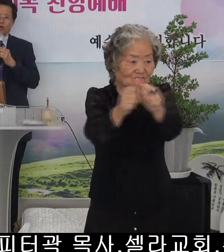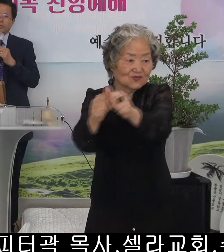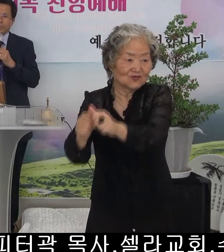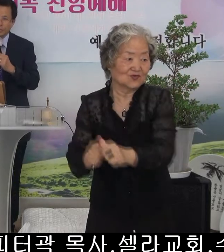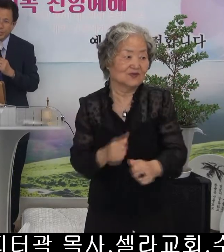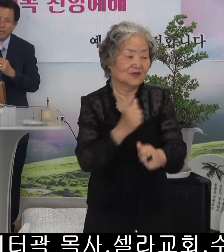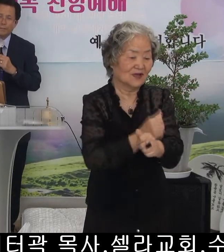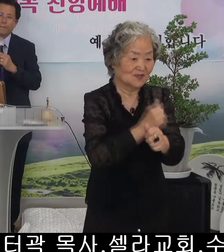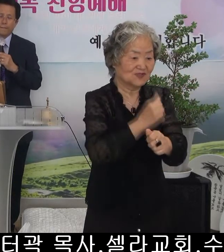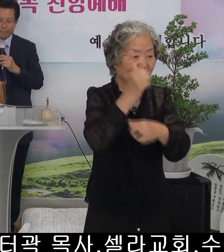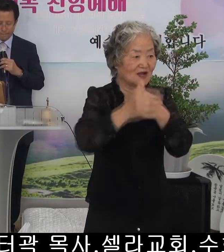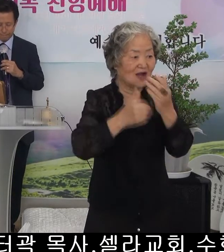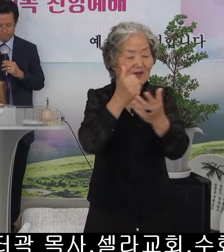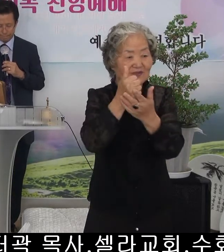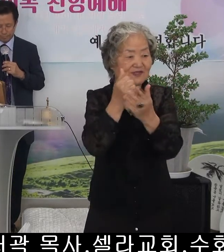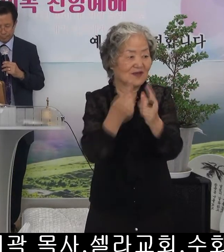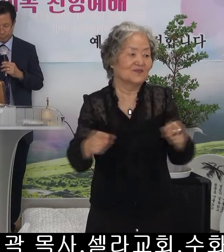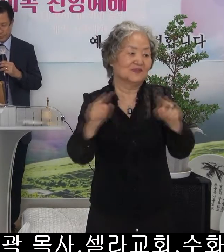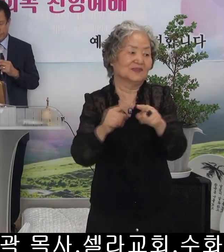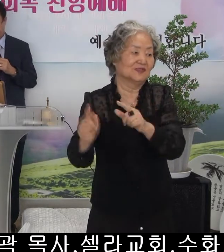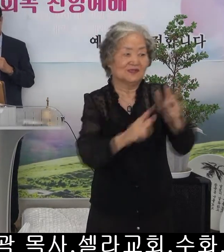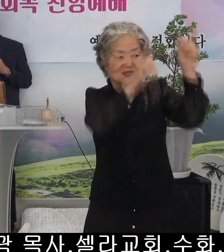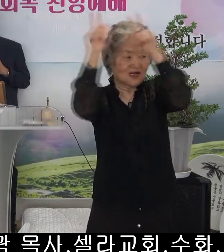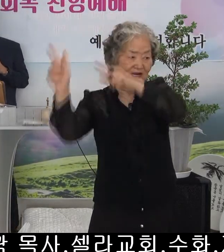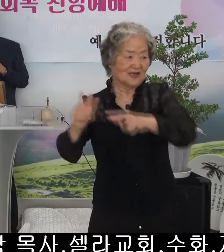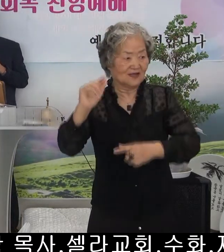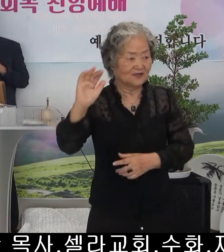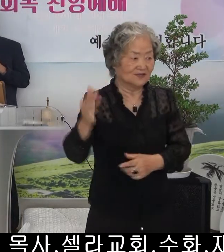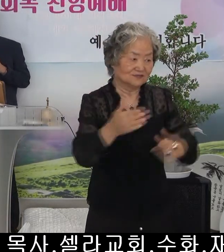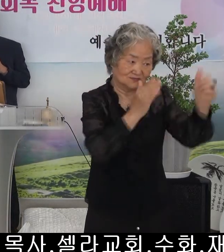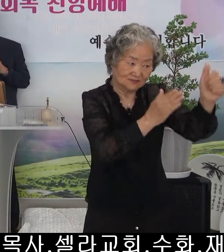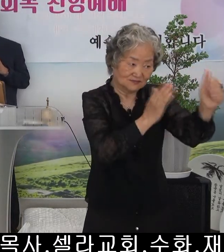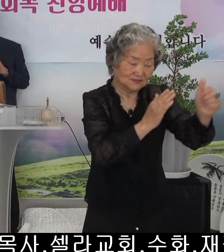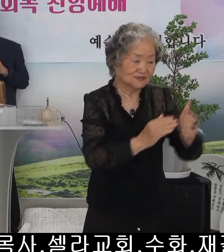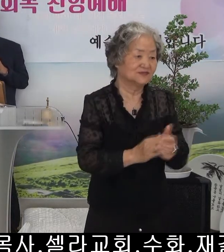될 줄로 믿습니다. 아멘. 그래서